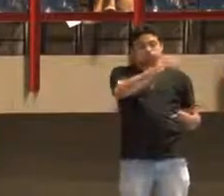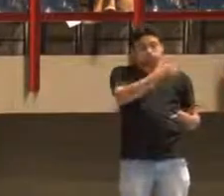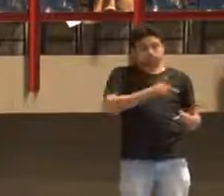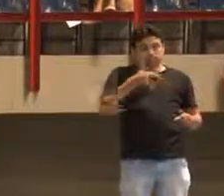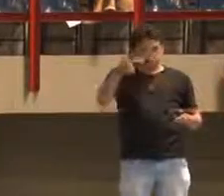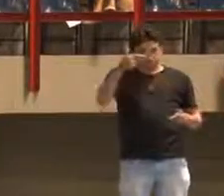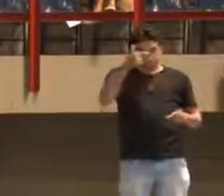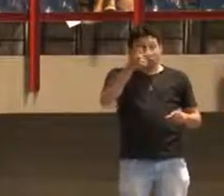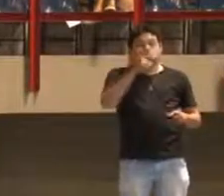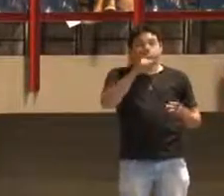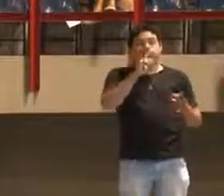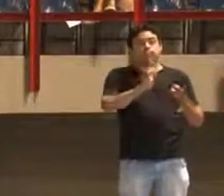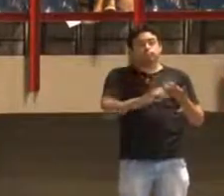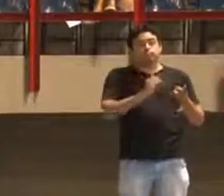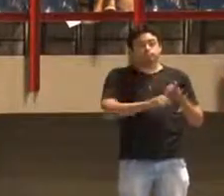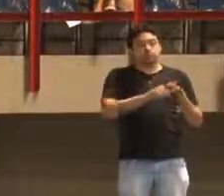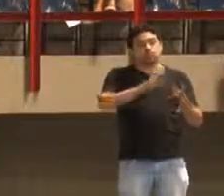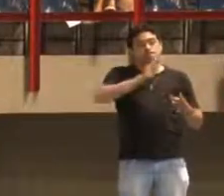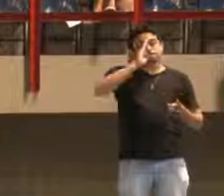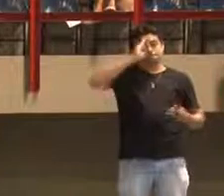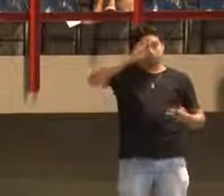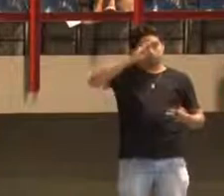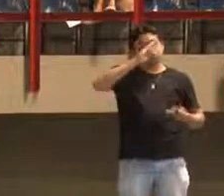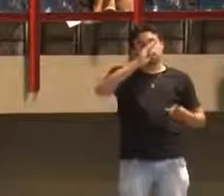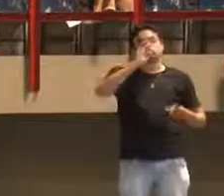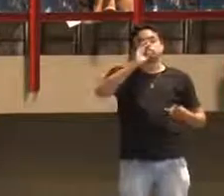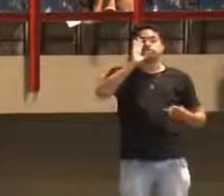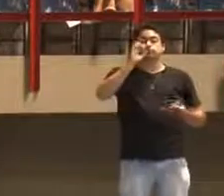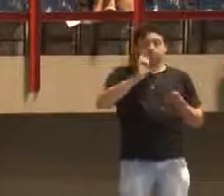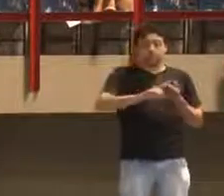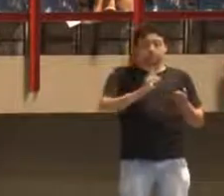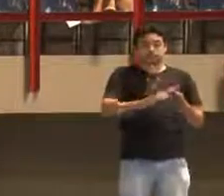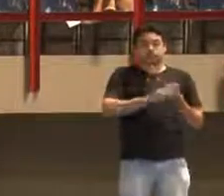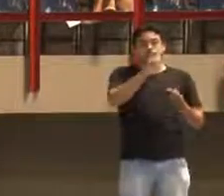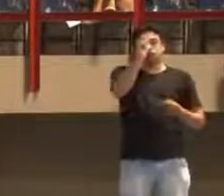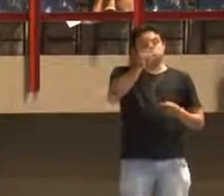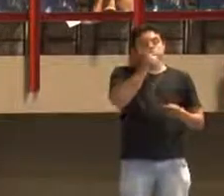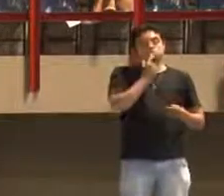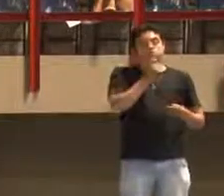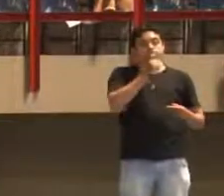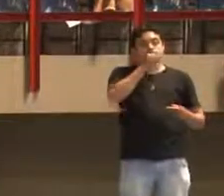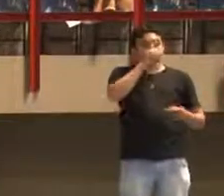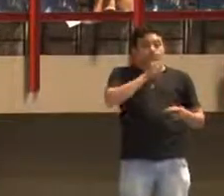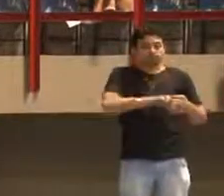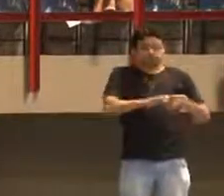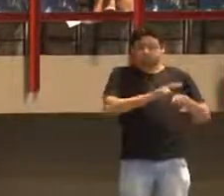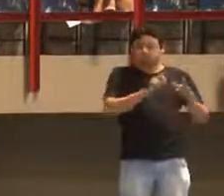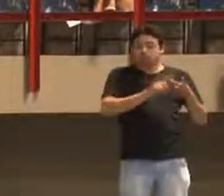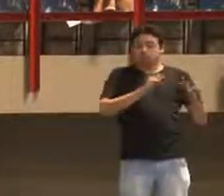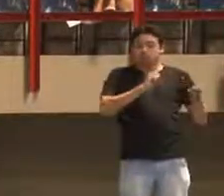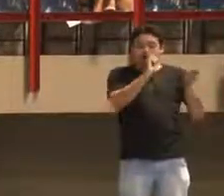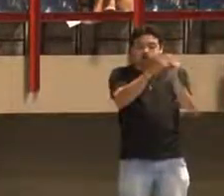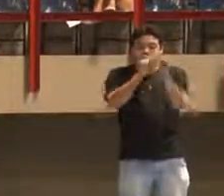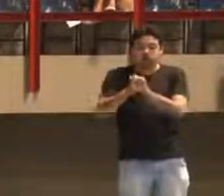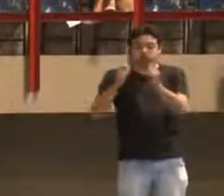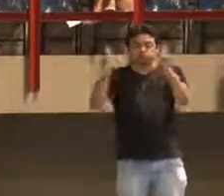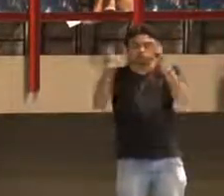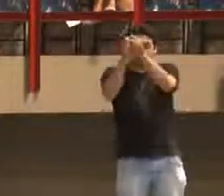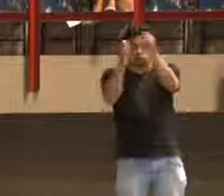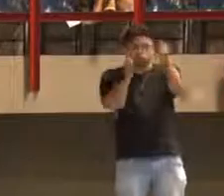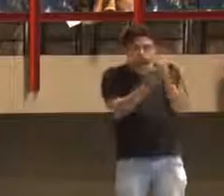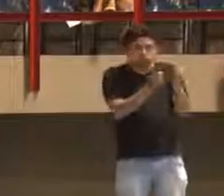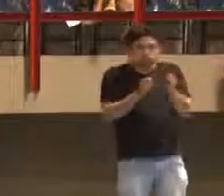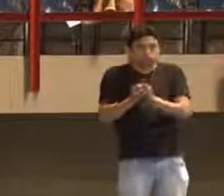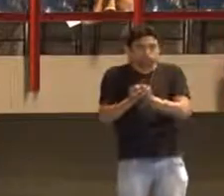secundárias, identificam as cores primárias, azul, amarelo e verde. Além disso, a justa posição de 2 desses símbolos permite